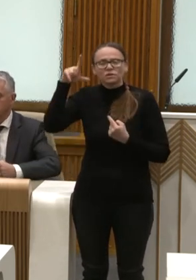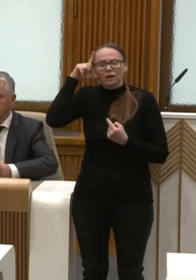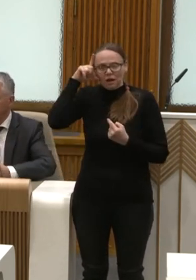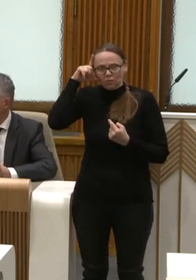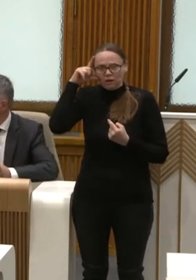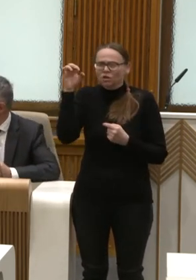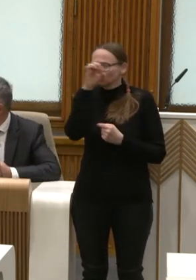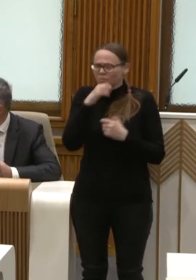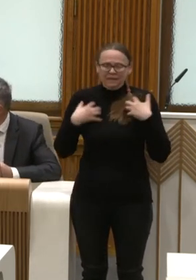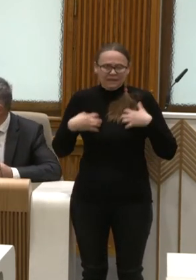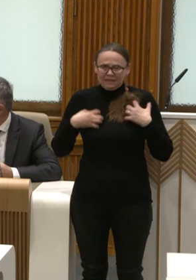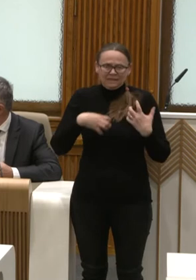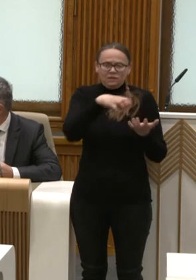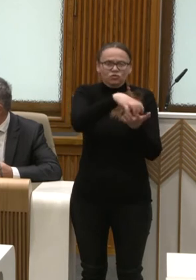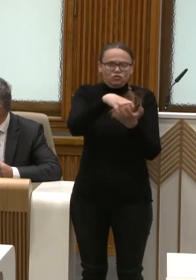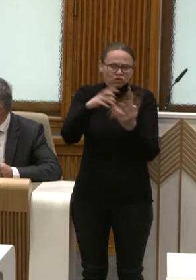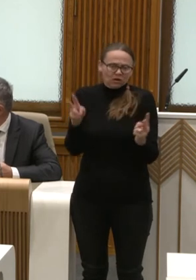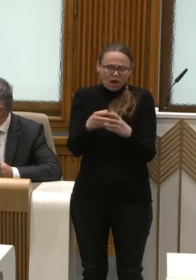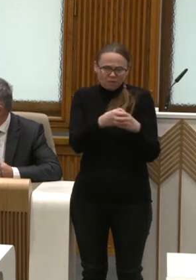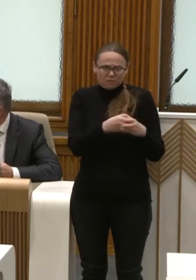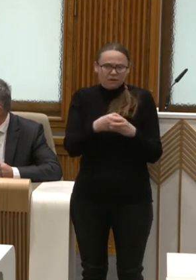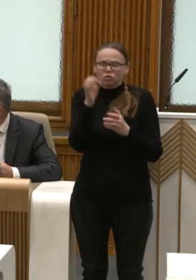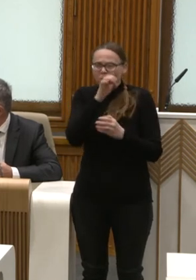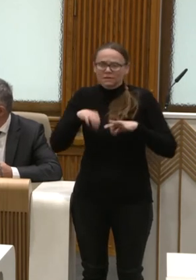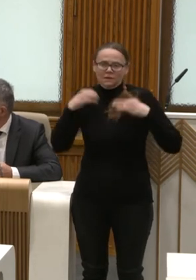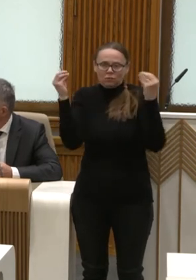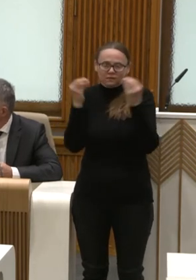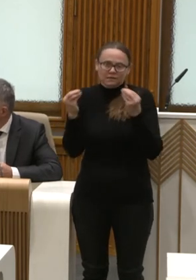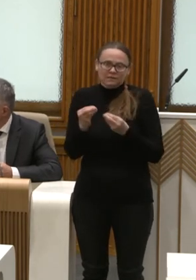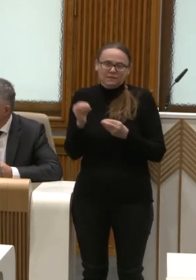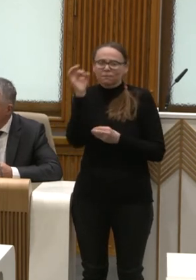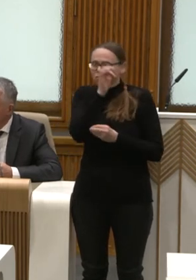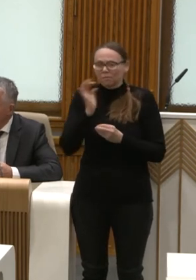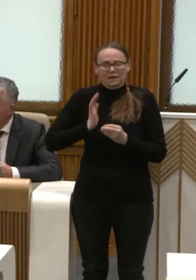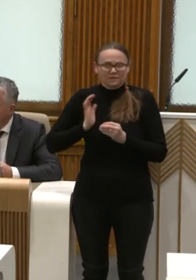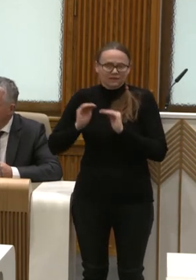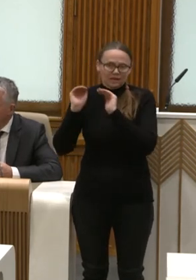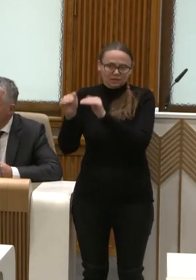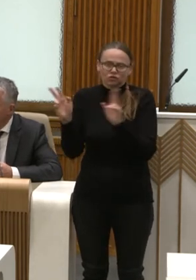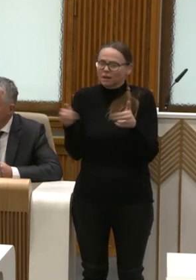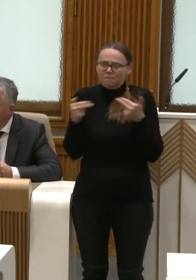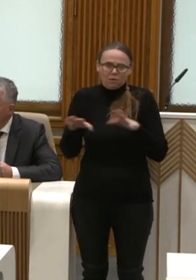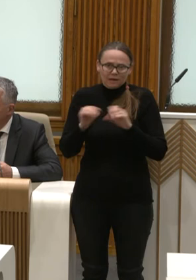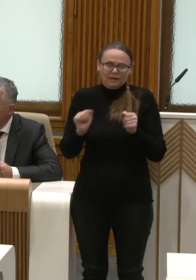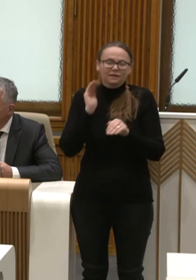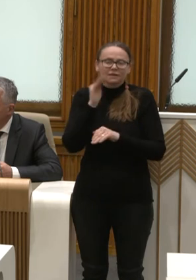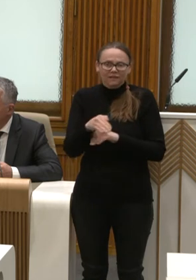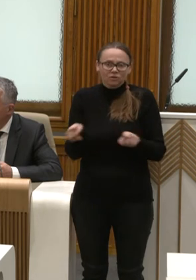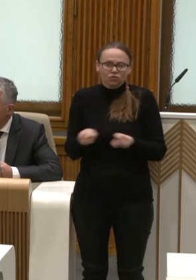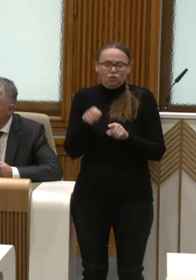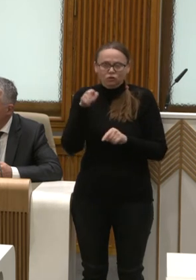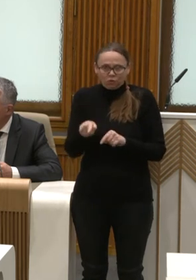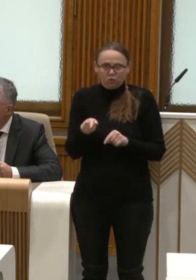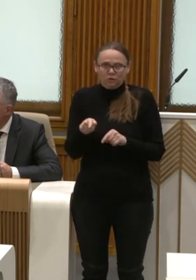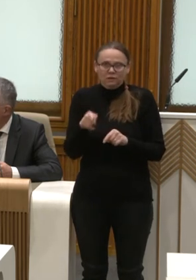Nobeni krizni štabi, noben zdravstveni sistem, nobena civilna zaščita ne more narediti več kot to,